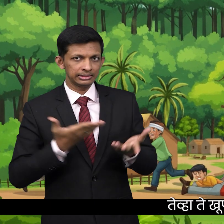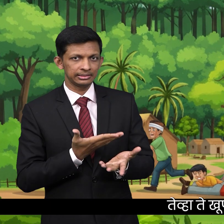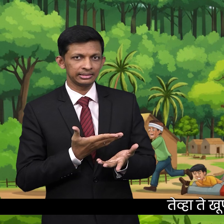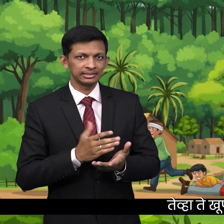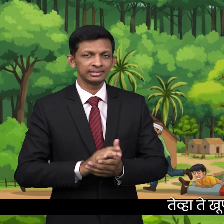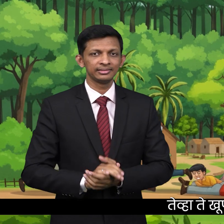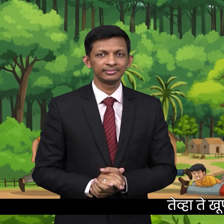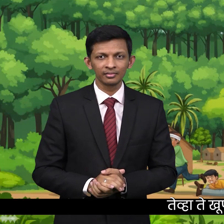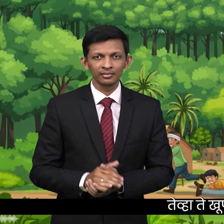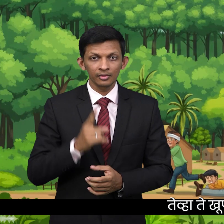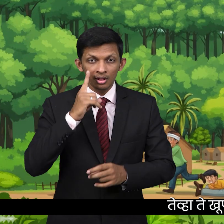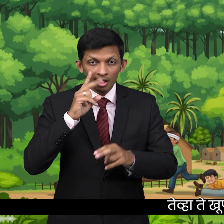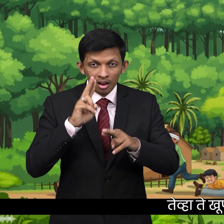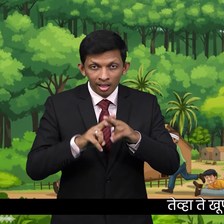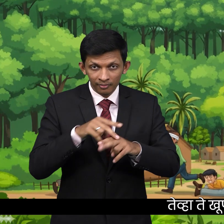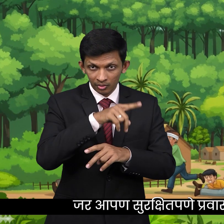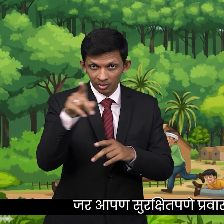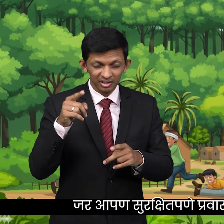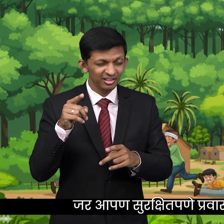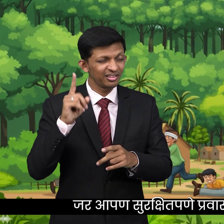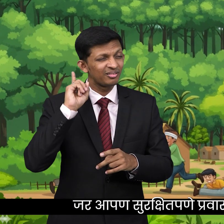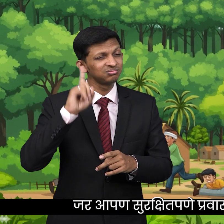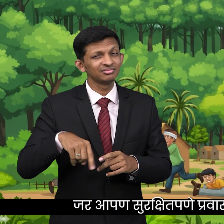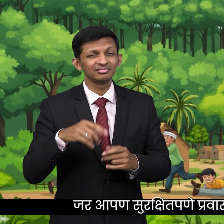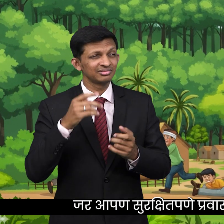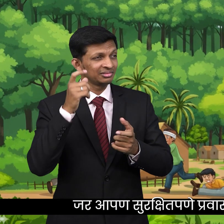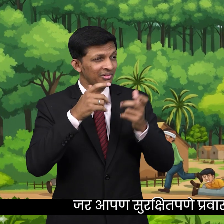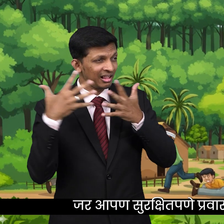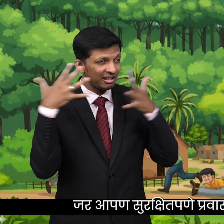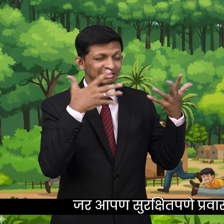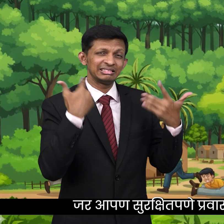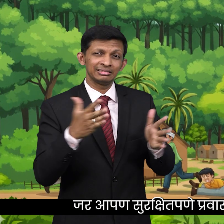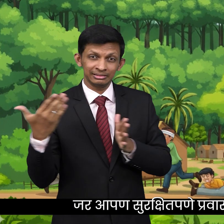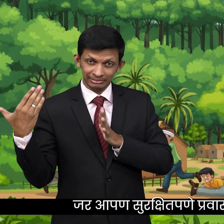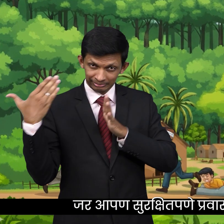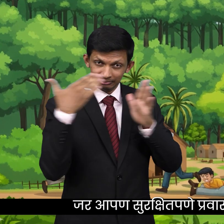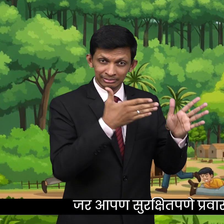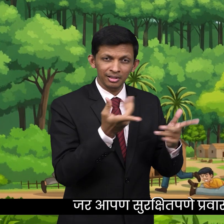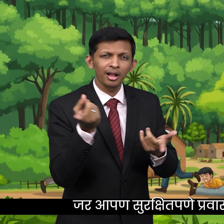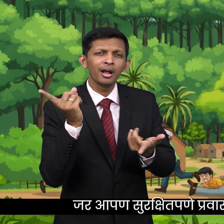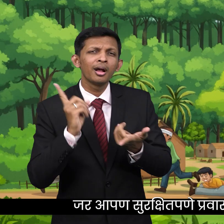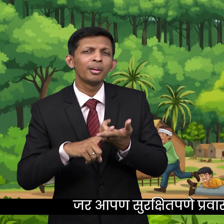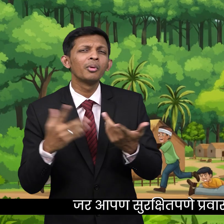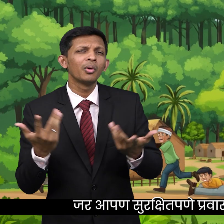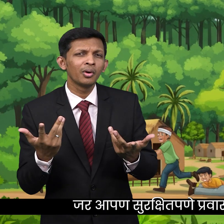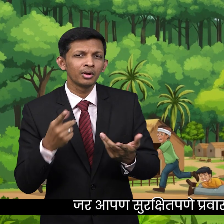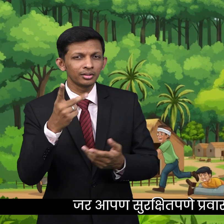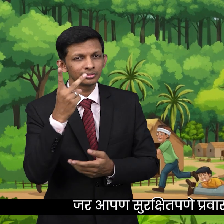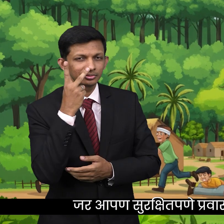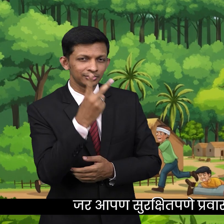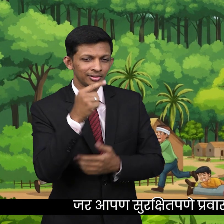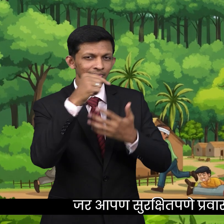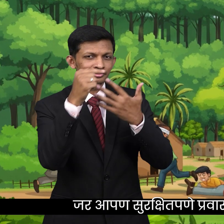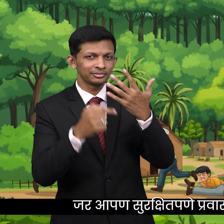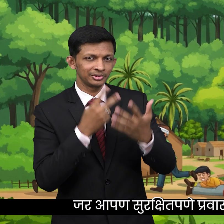खूप धोकादायक असू शकते. जर आपण सुरक्षितपणे प्रवास केला नाही तर